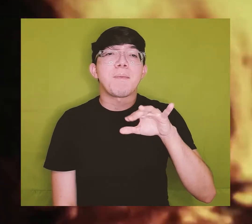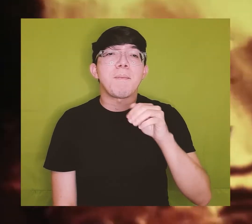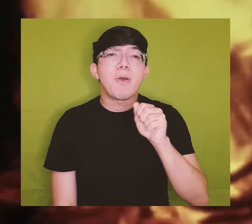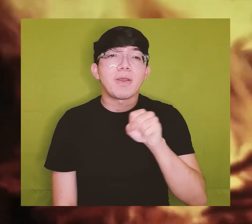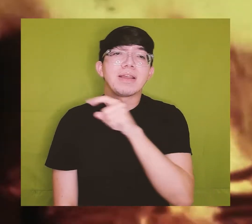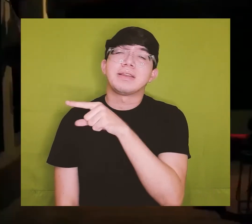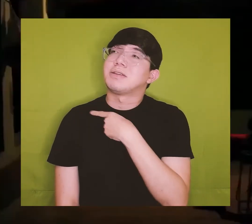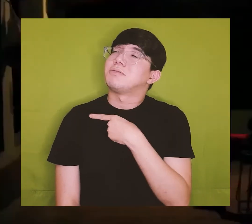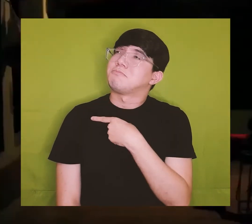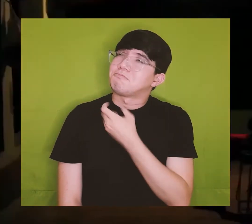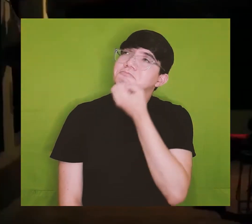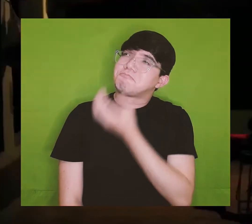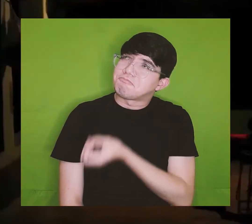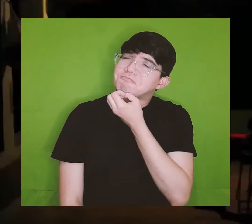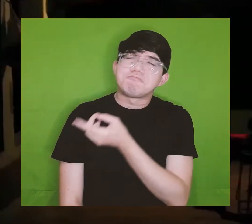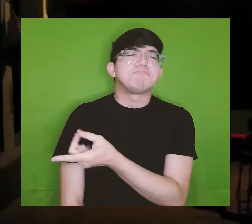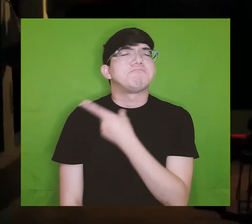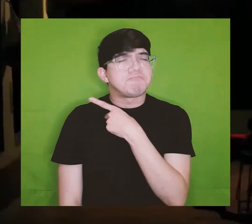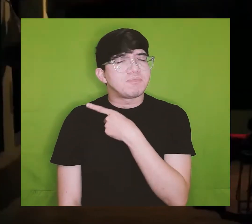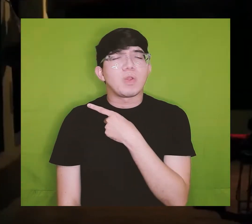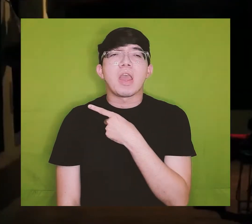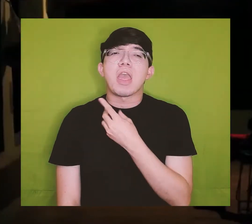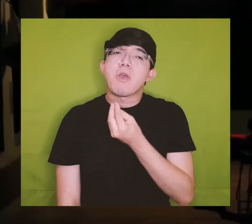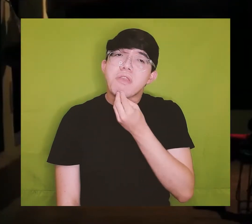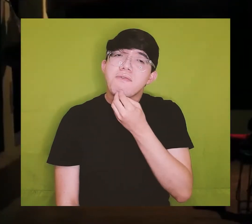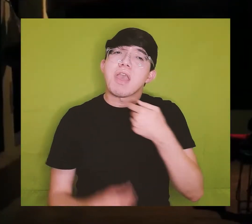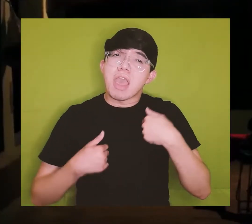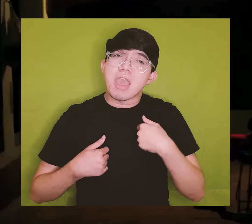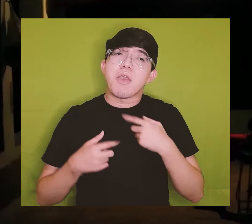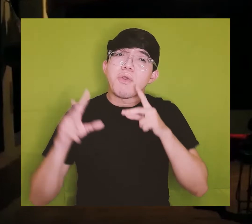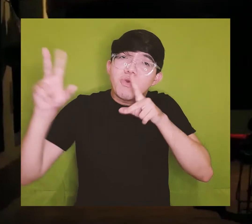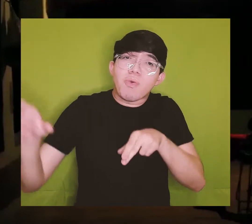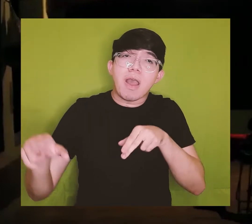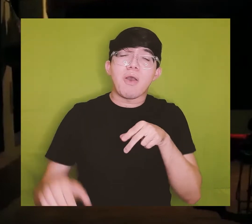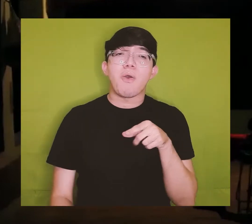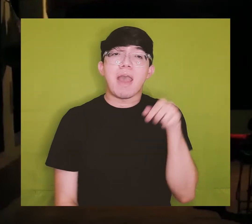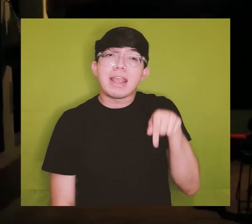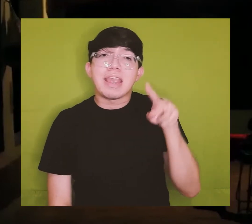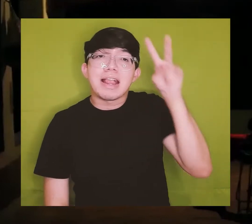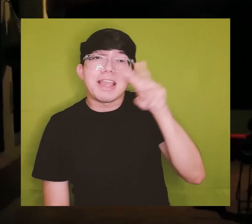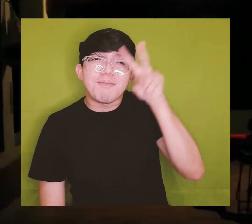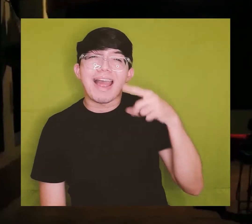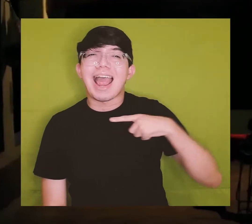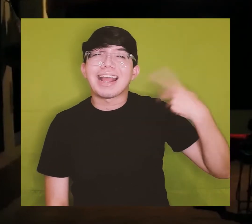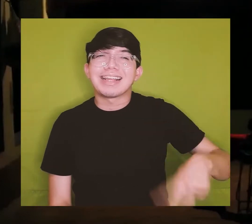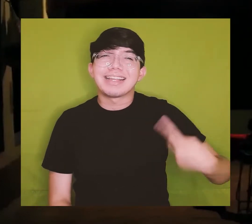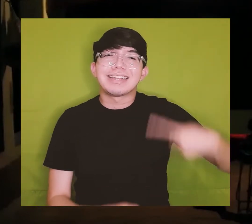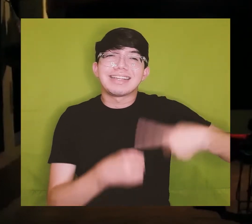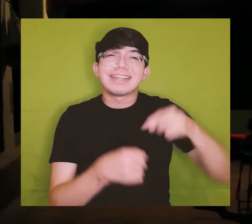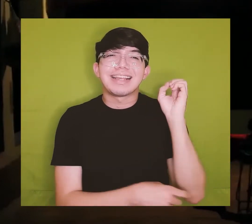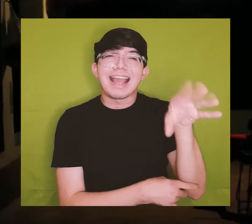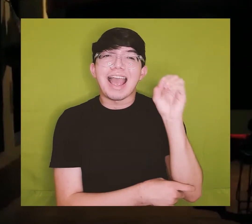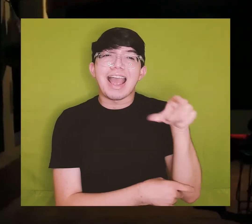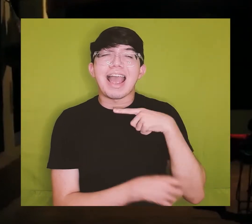memórias também, sabe? Da própria Calcaia, por exemplo, né? Calcaia é um local onde não tinha super memórias, né? A gente não tinha muito o acesso, né?